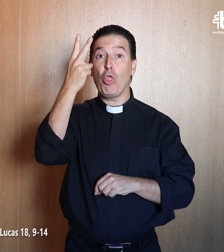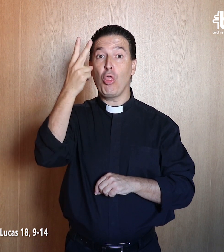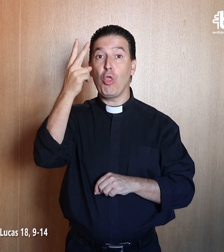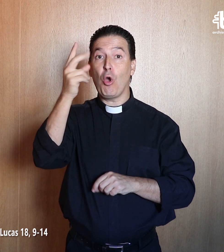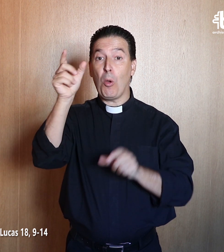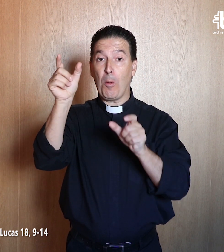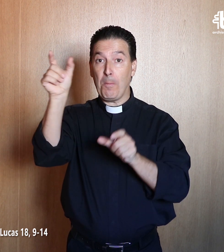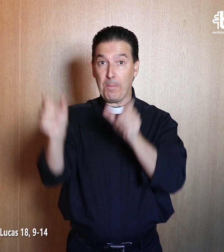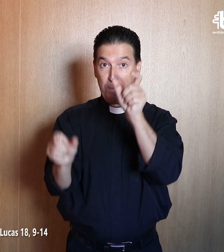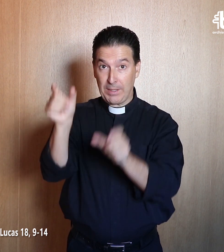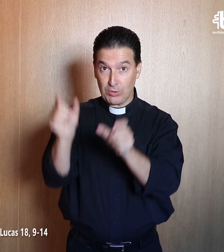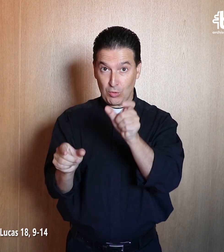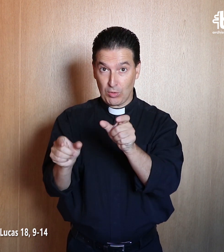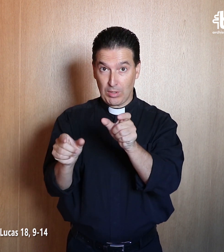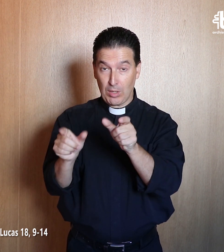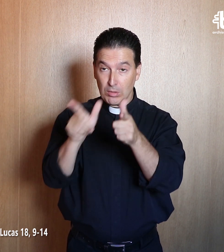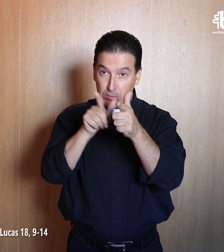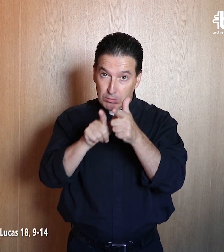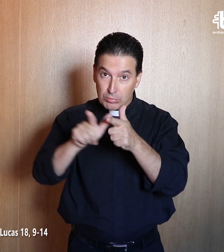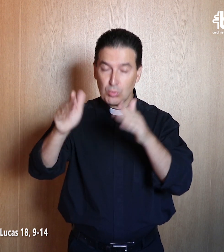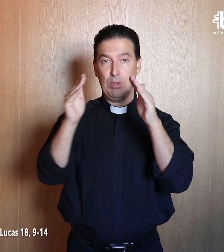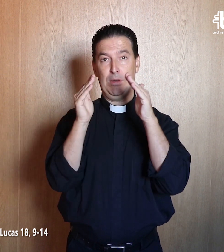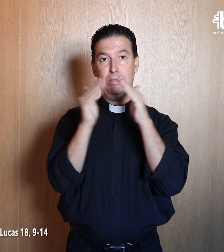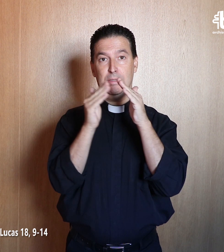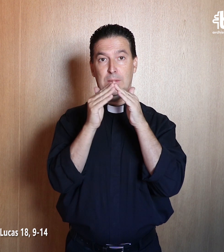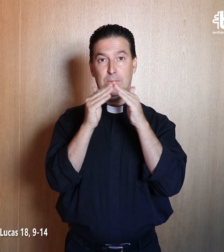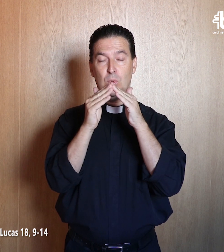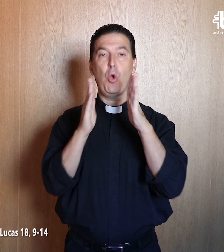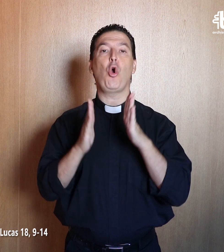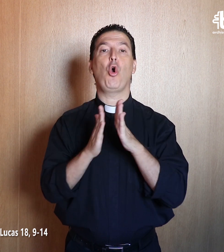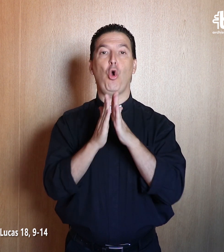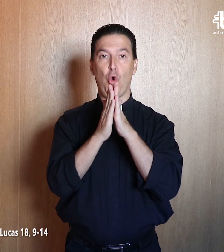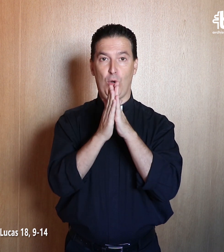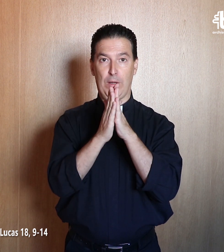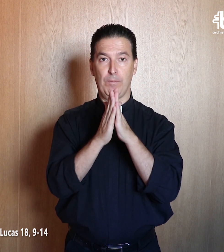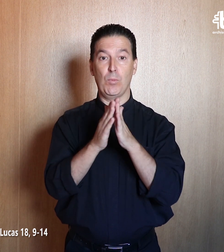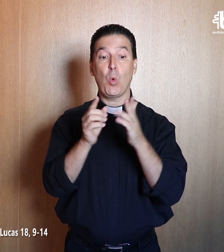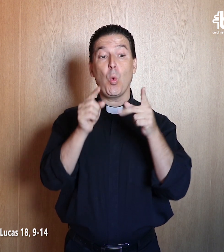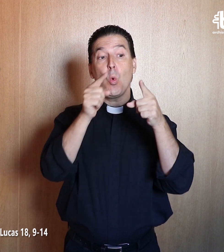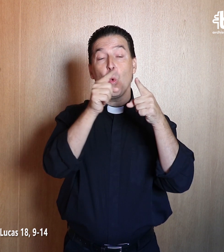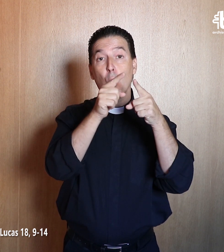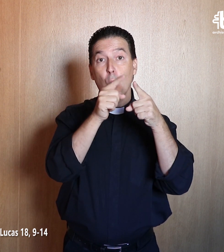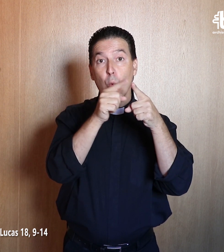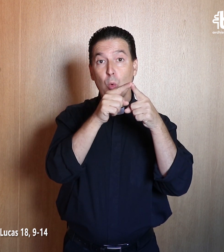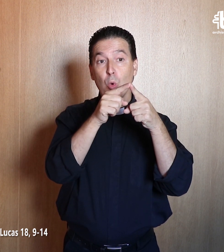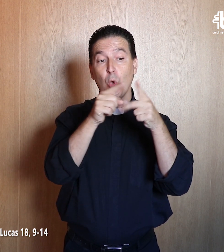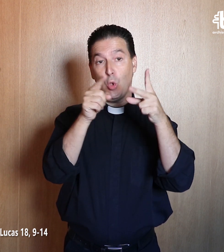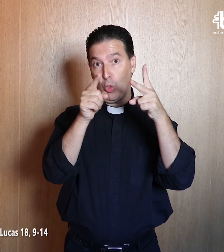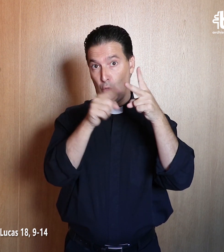Dos hombres subieron al templo a orar. Uno era fariseo,